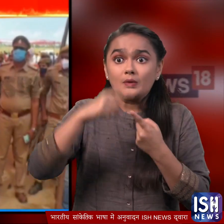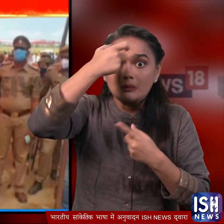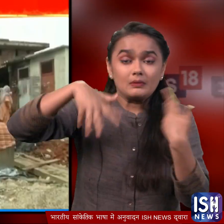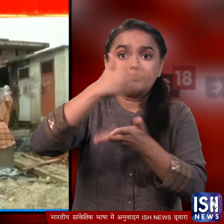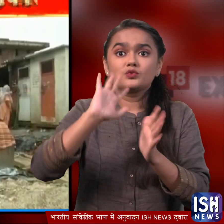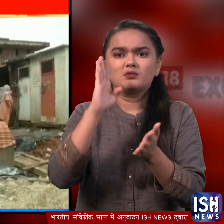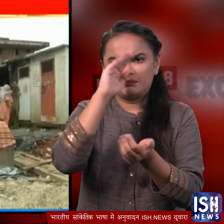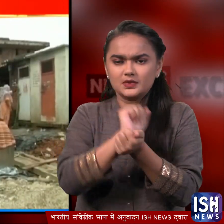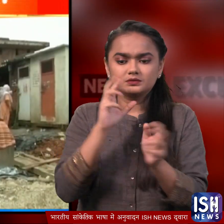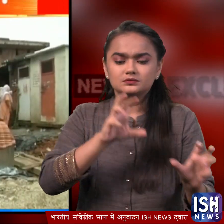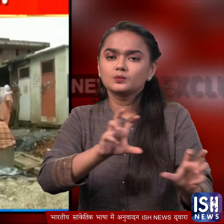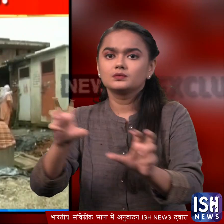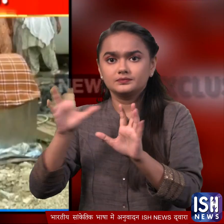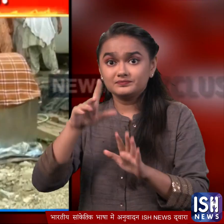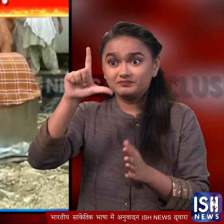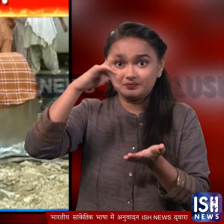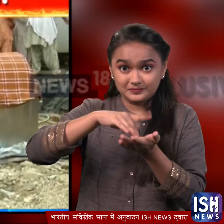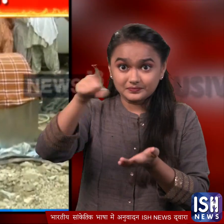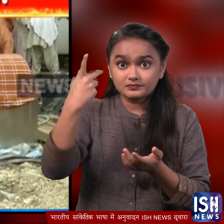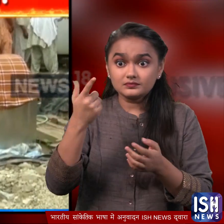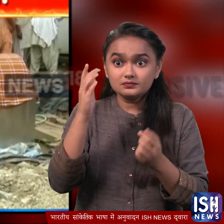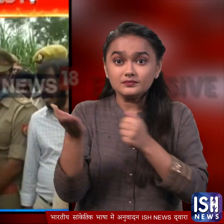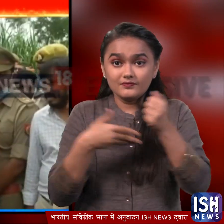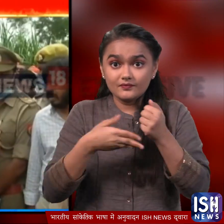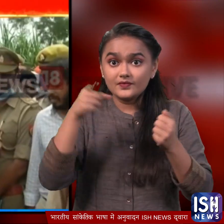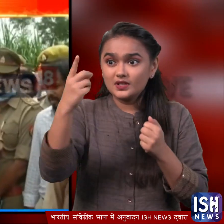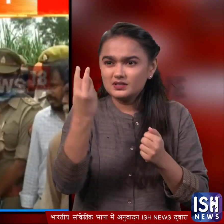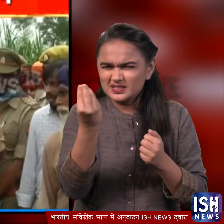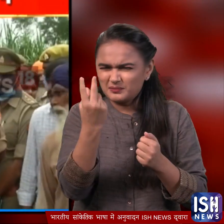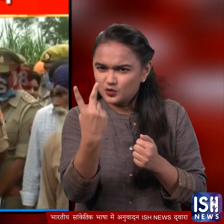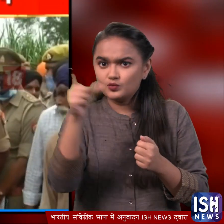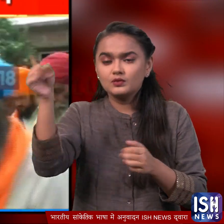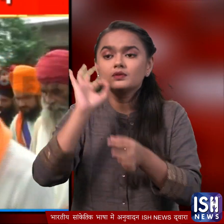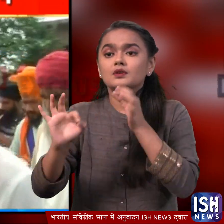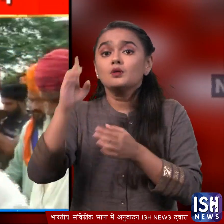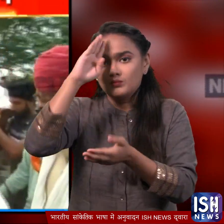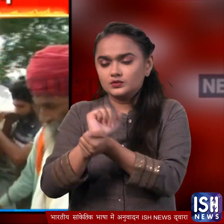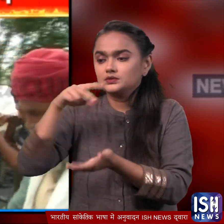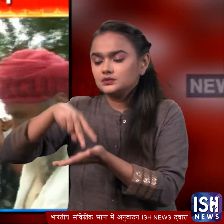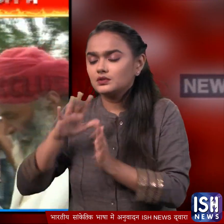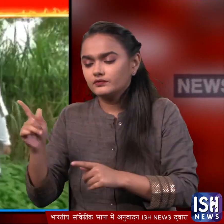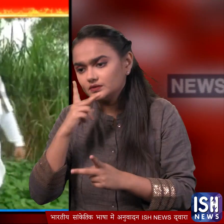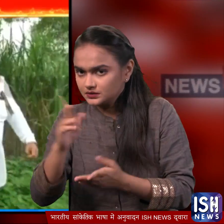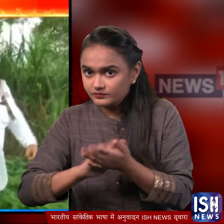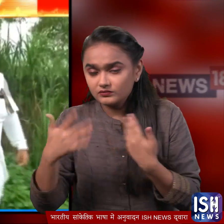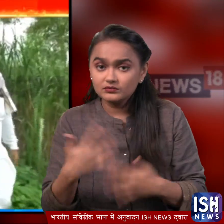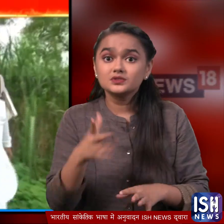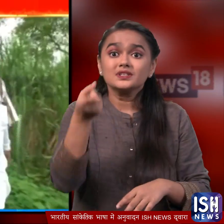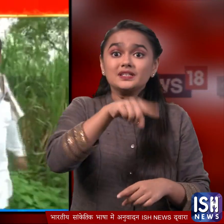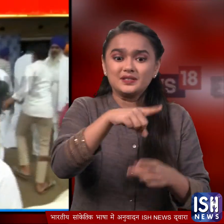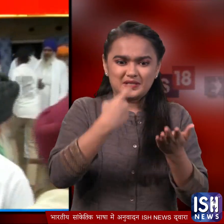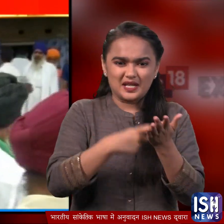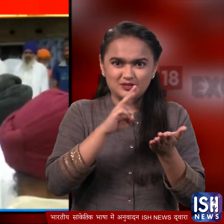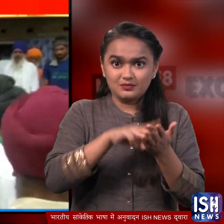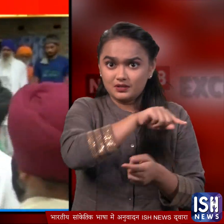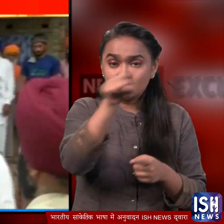न बिगड़ने पाए। उधर लखीमपुर खीरी में एक किसान का अंतिम संस्कार पुलिस की मौजूदगी में कर दिया गया। इस मौके पर किसान नेता राकेश टिकैत भी वहां